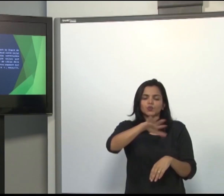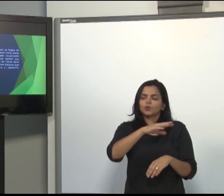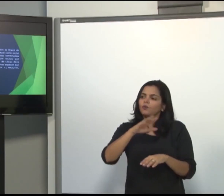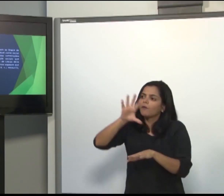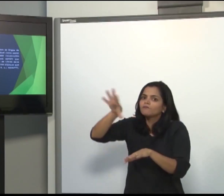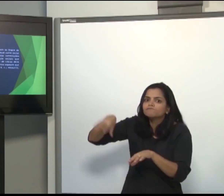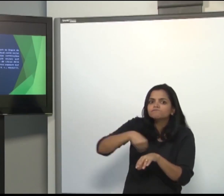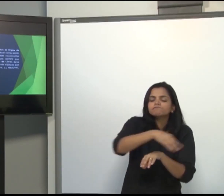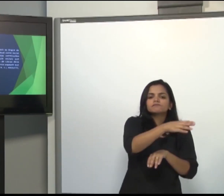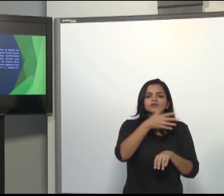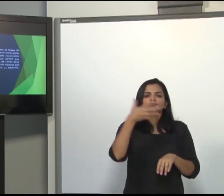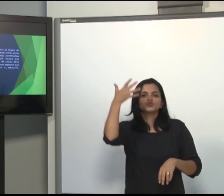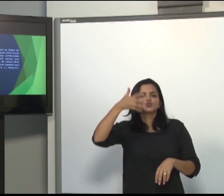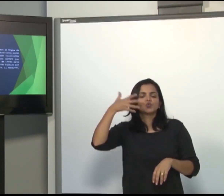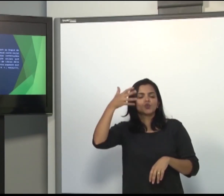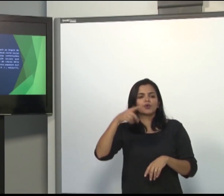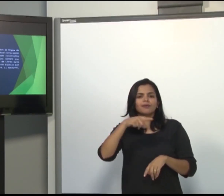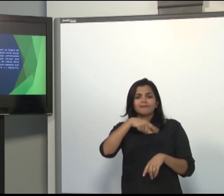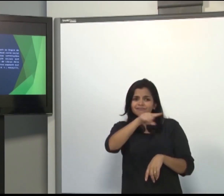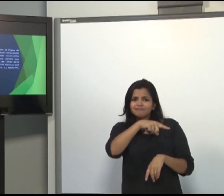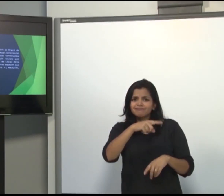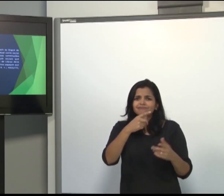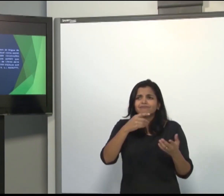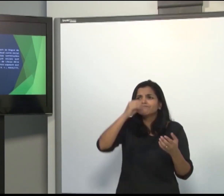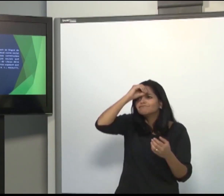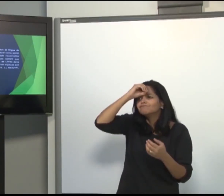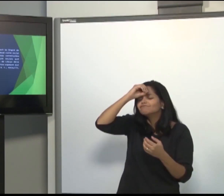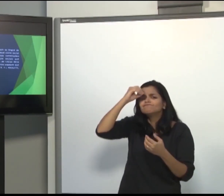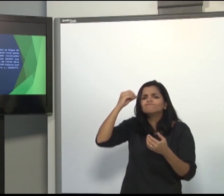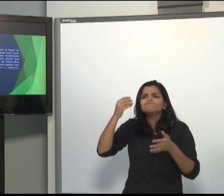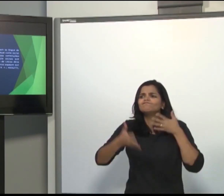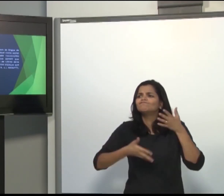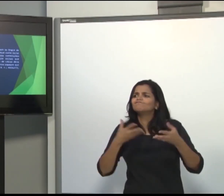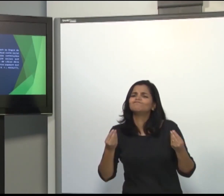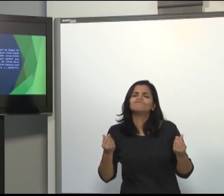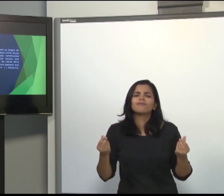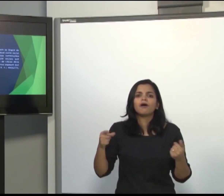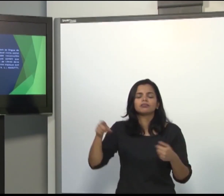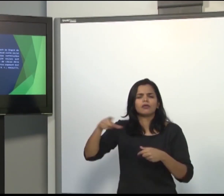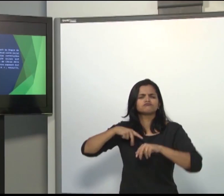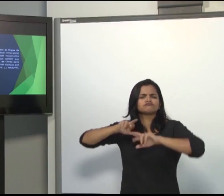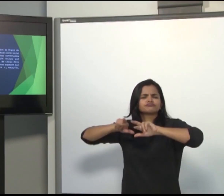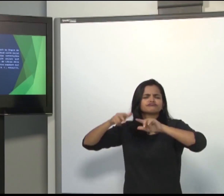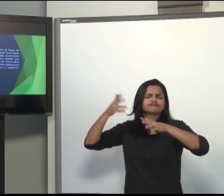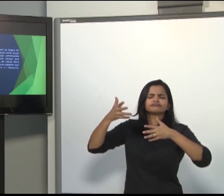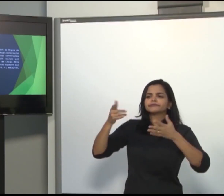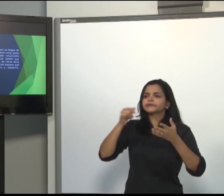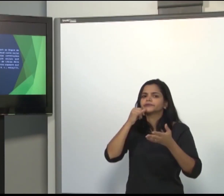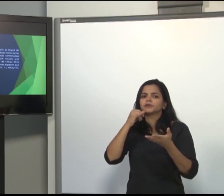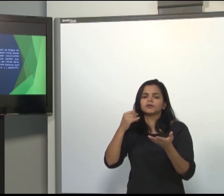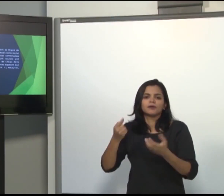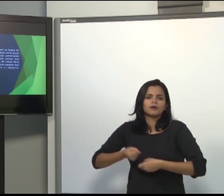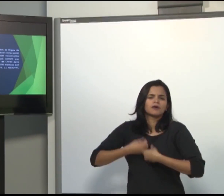esse discurso a respeito da língua seja passado para os surdos, para que eles possam